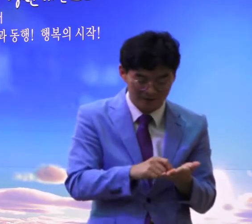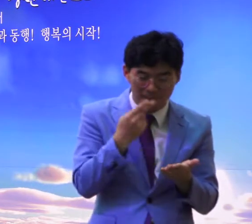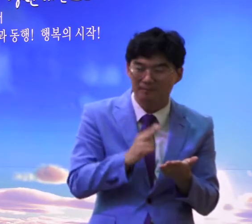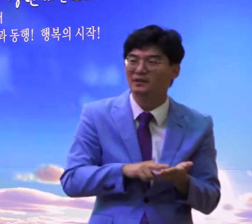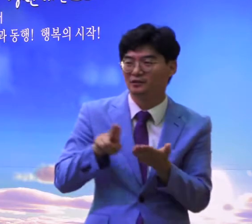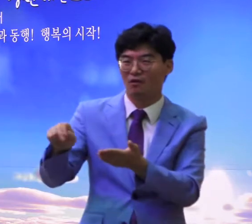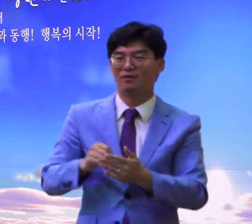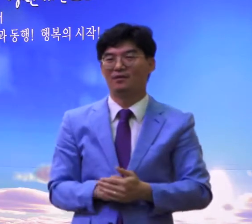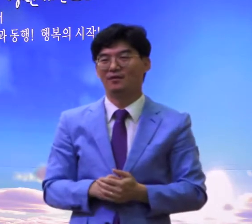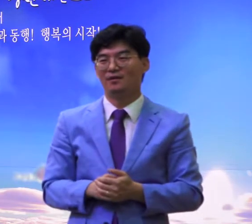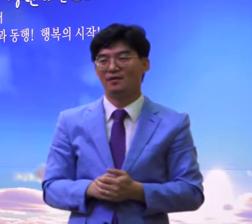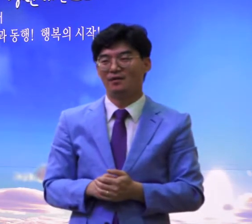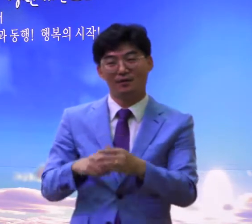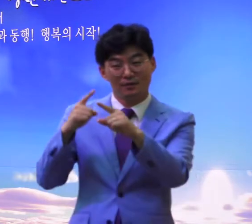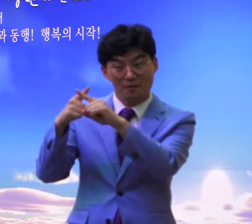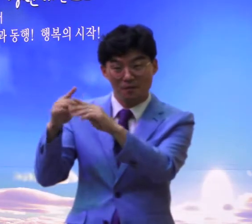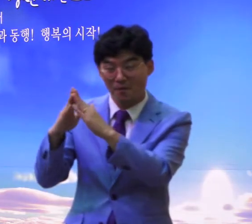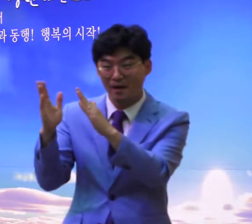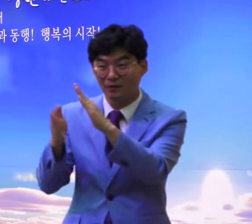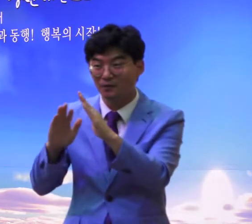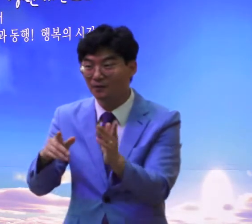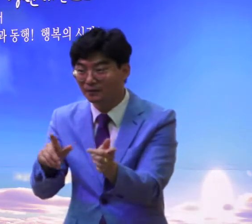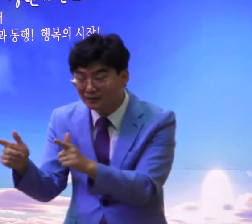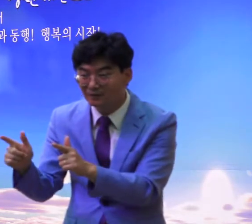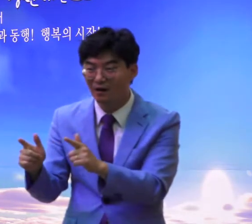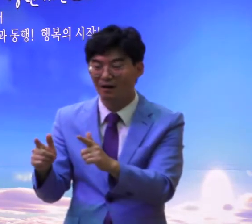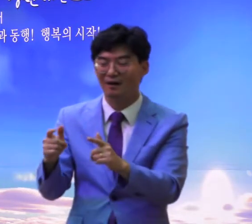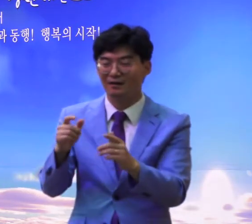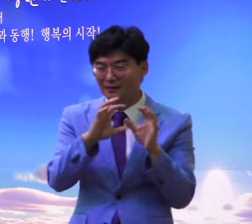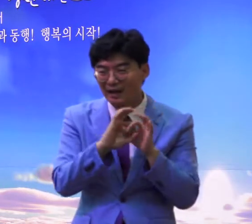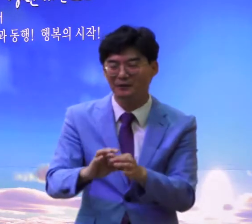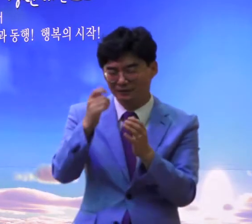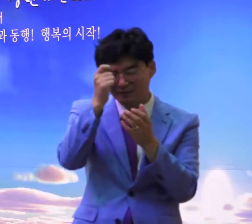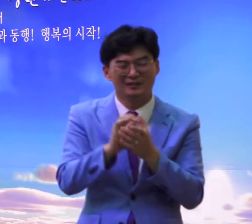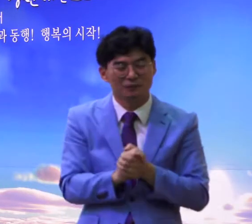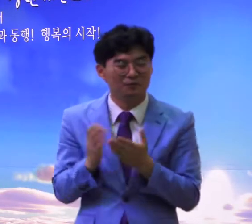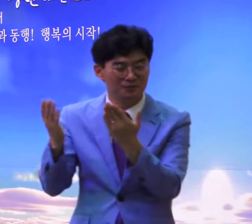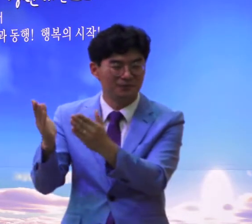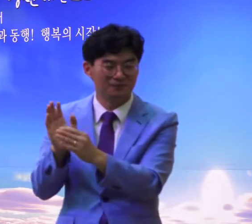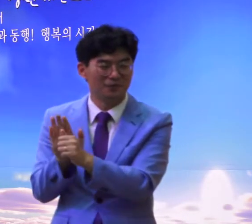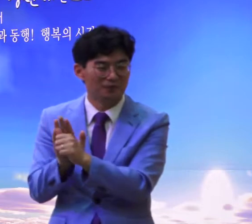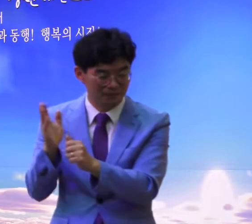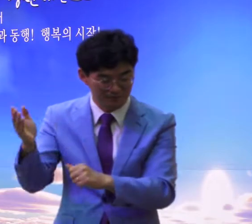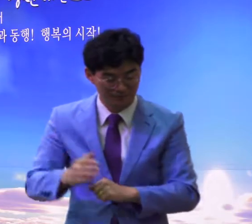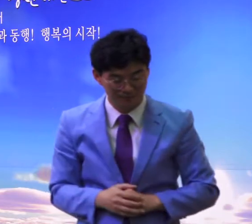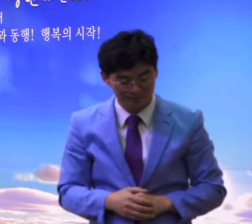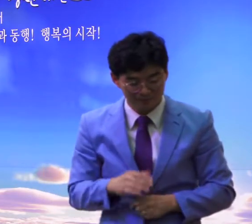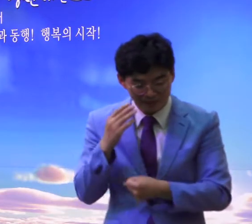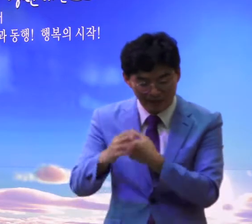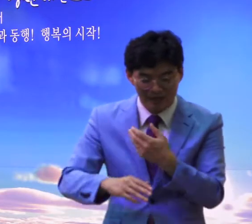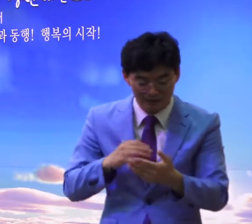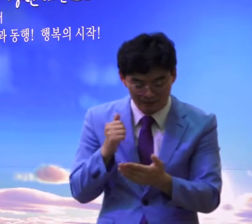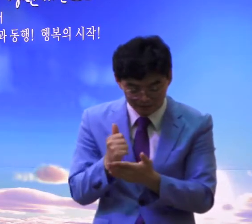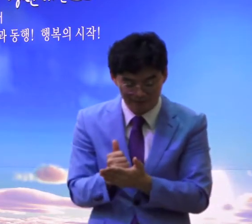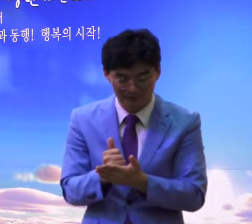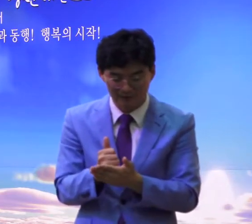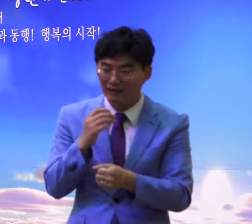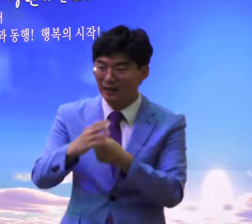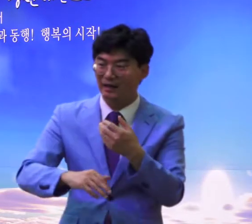향해서 끊임없이 간구하며 기도했습니다. 그리고 하나님께서 시작하신 그 일을